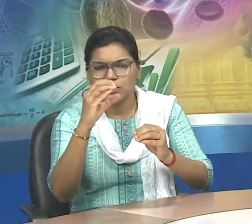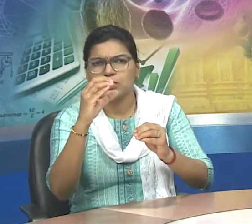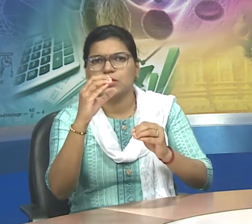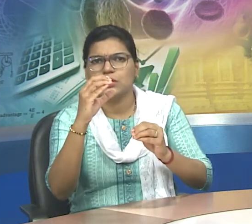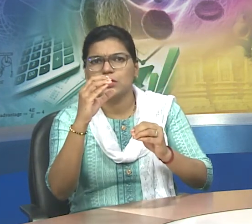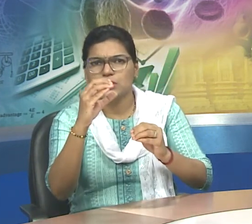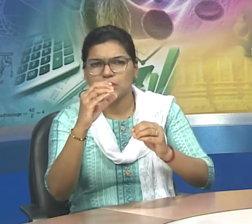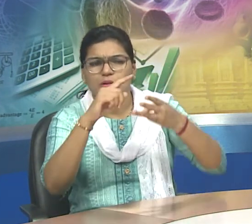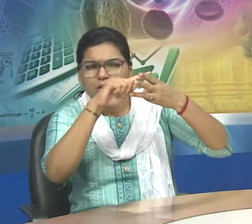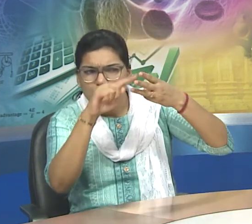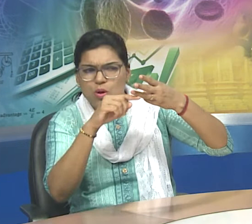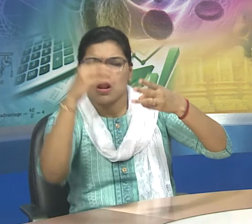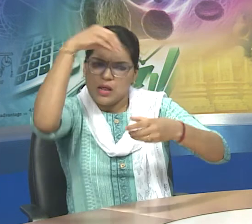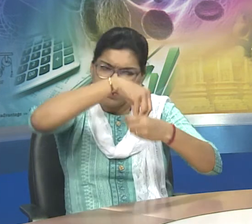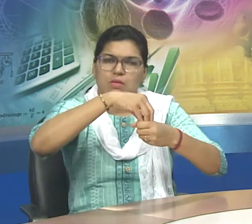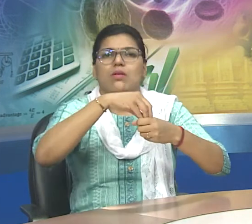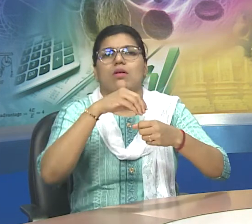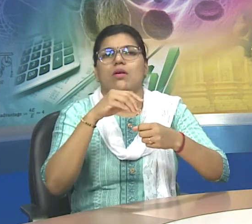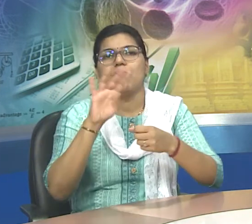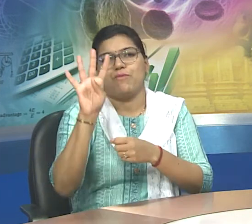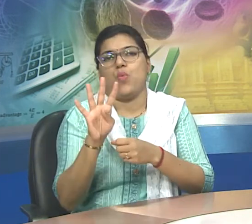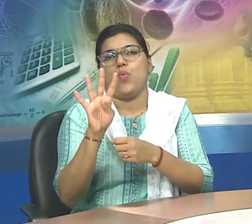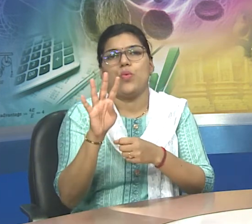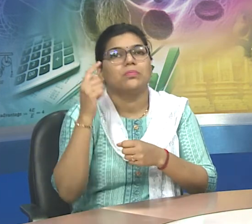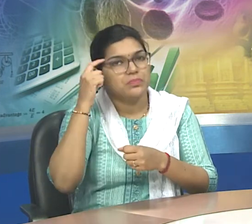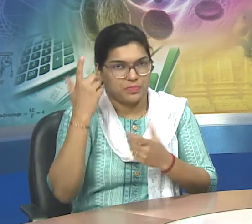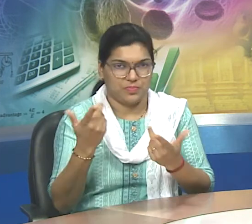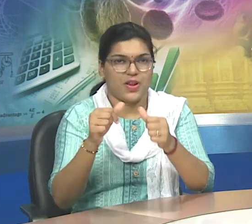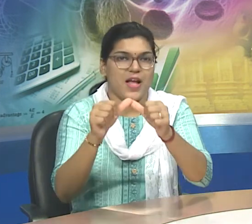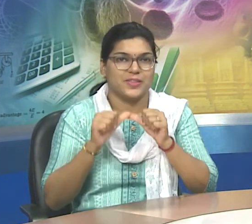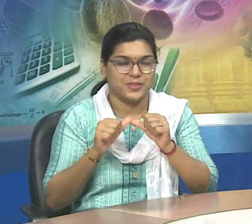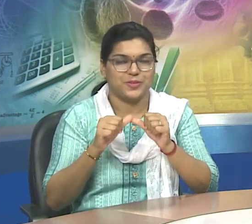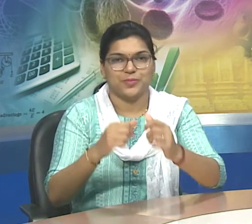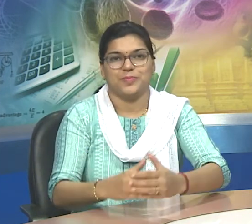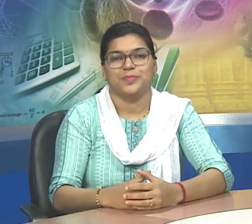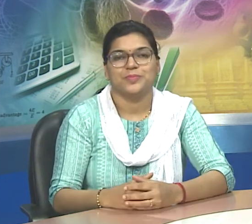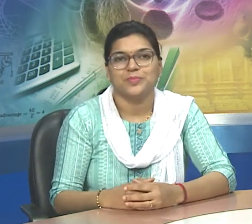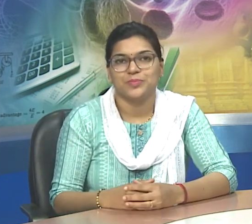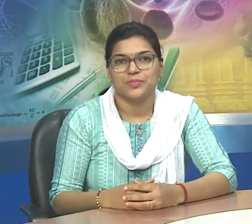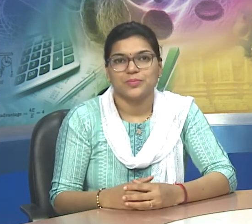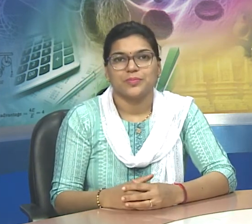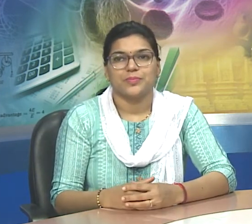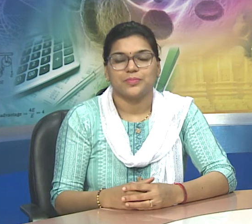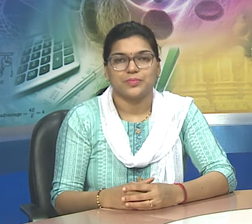बी सी तीनों शामिल हैं। तो आपको क्या लगता है कौन सा विकल्प सही